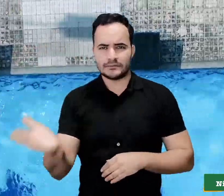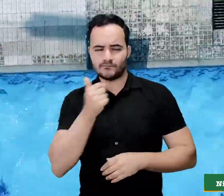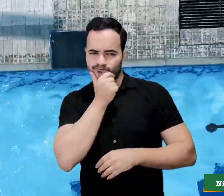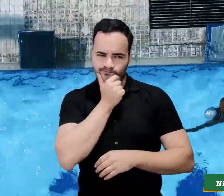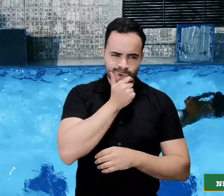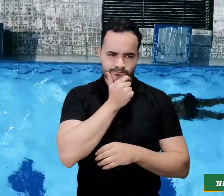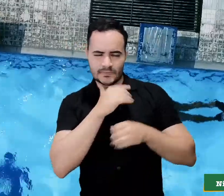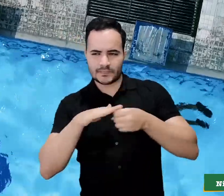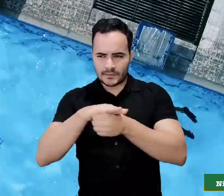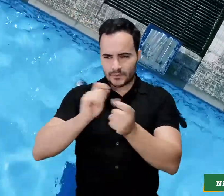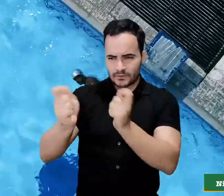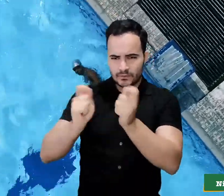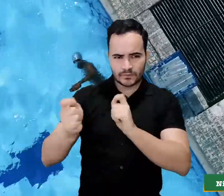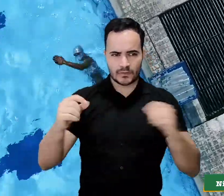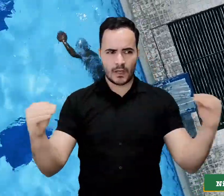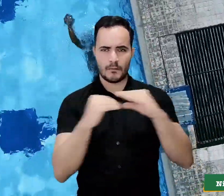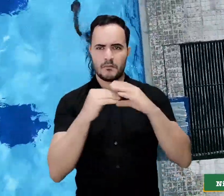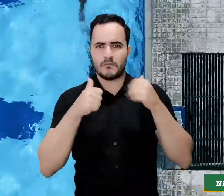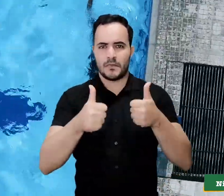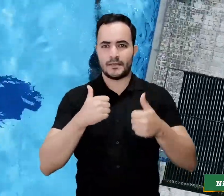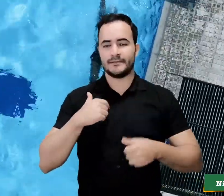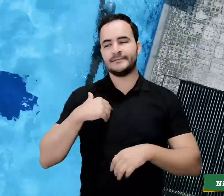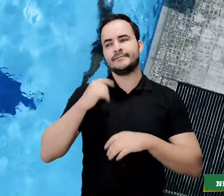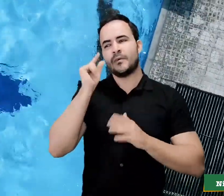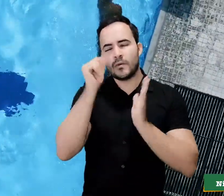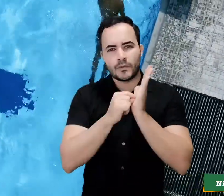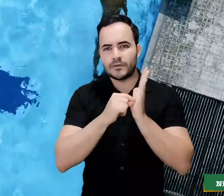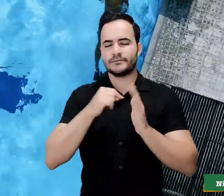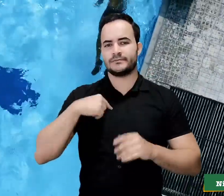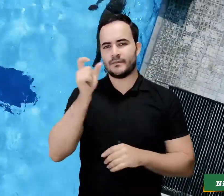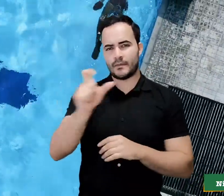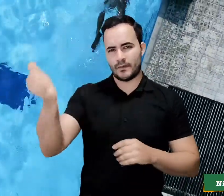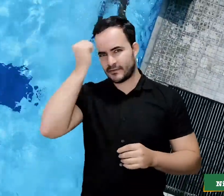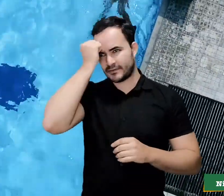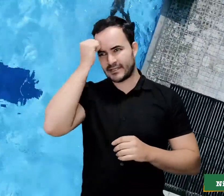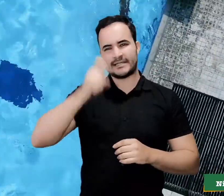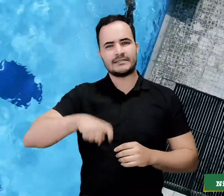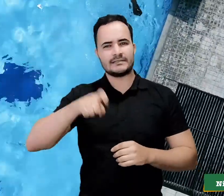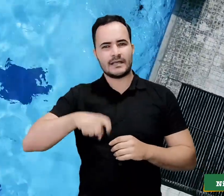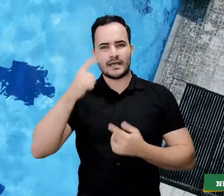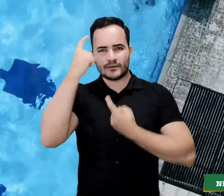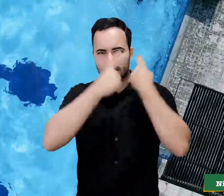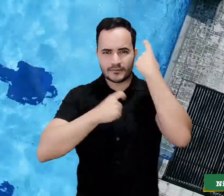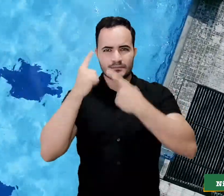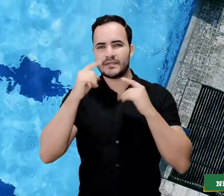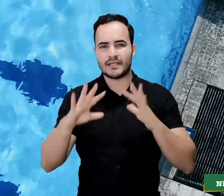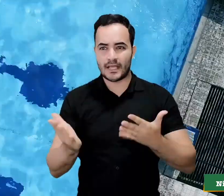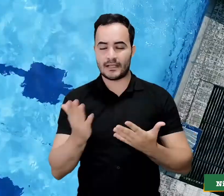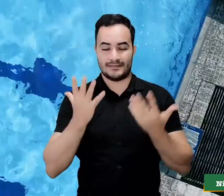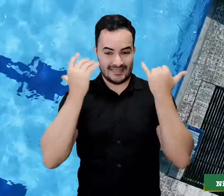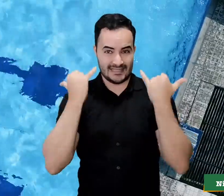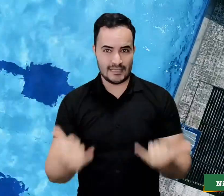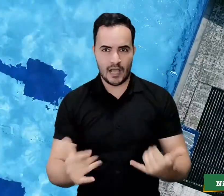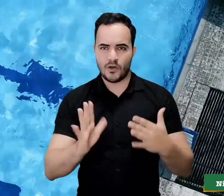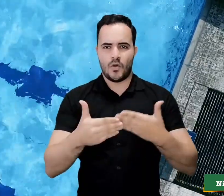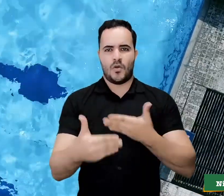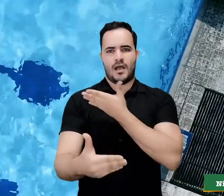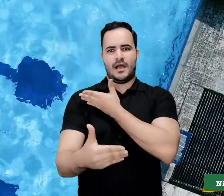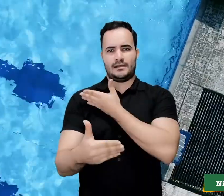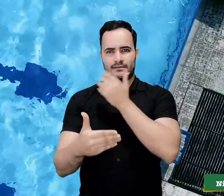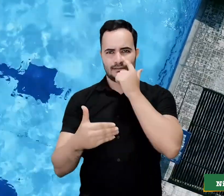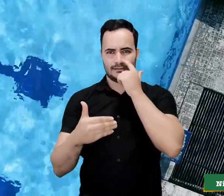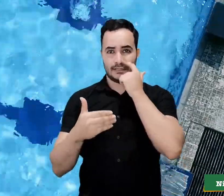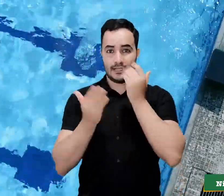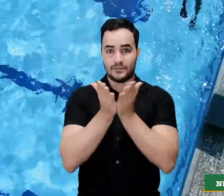acomodar las situaciones. El asunto es que los profes deberían pensar como desde antes el asunto, antes de que